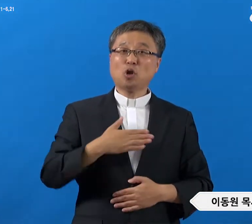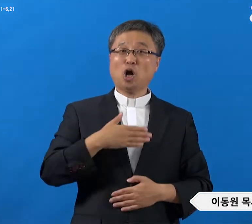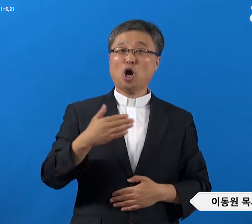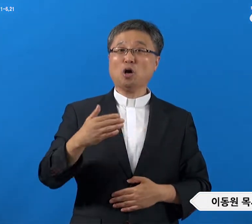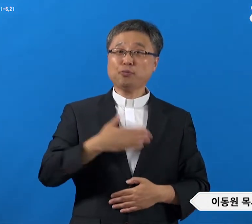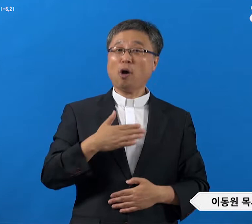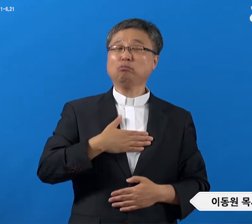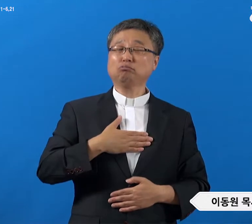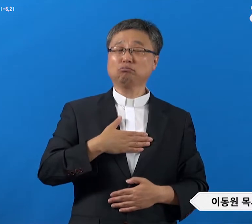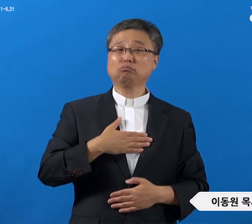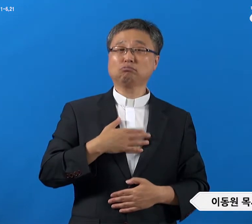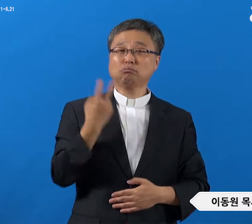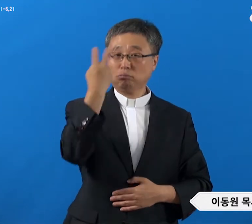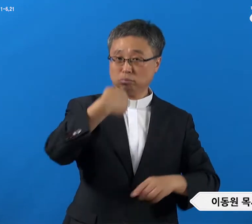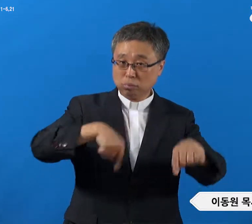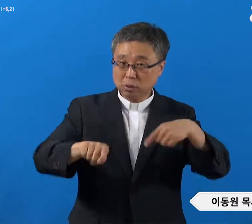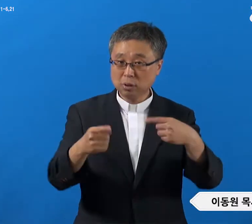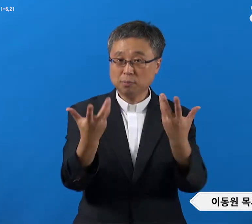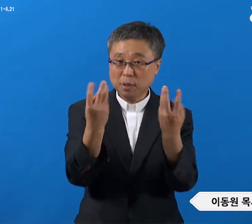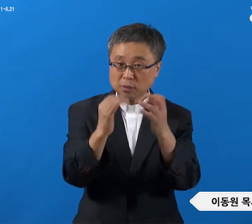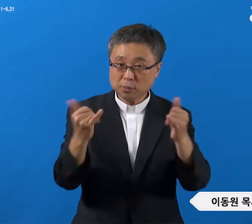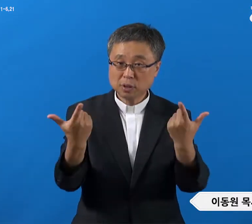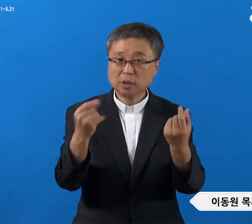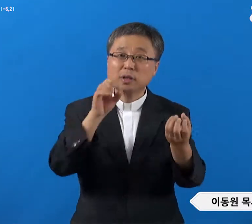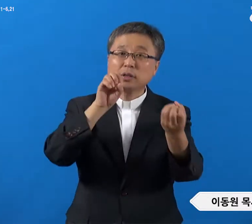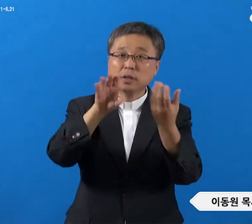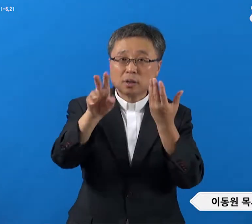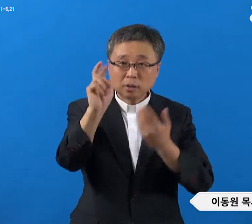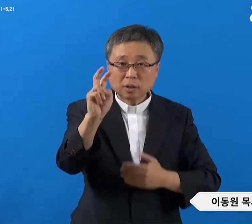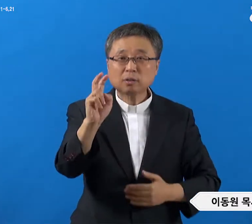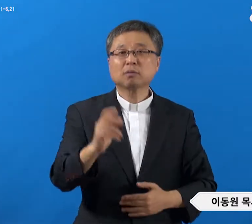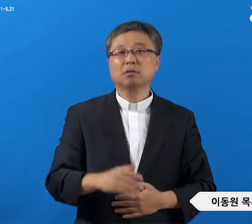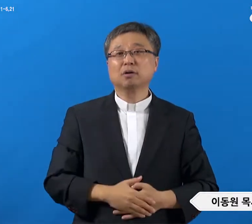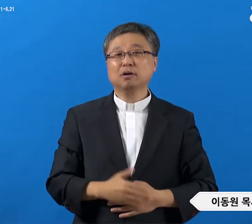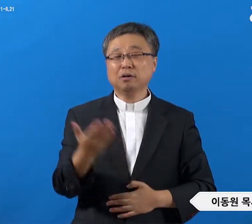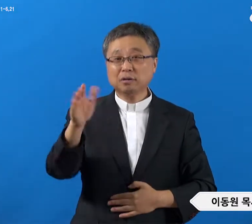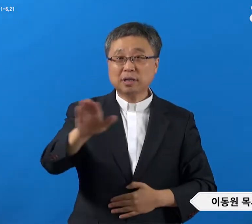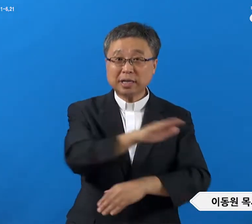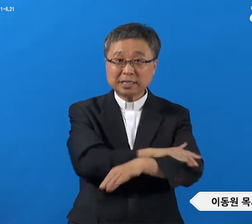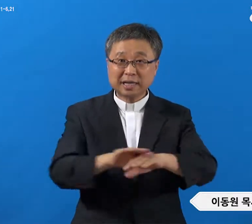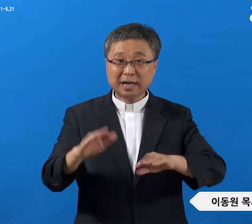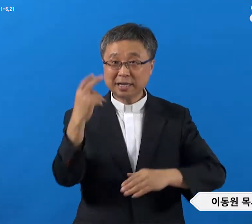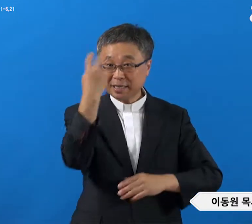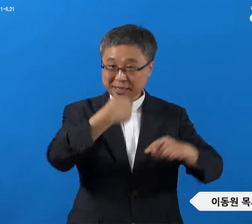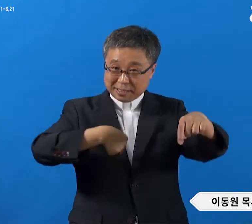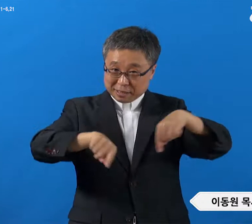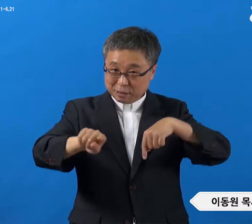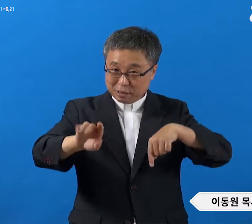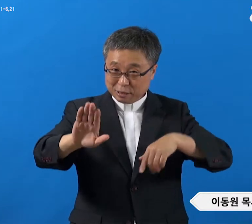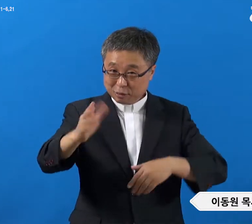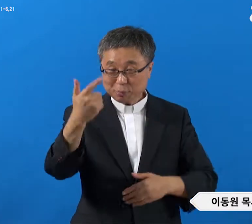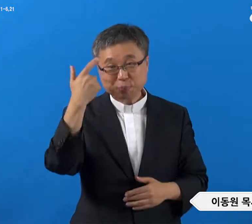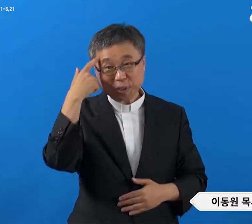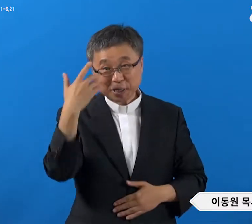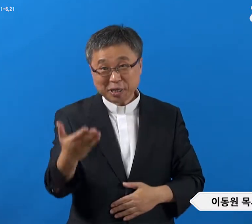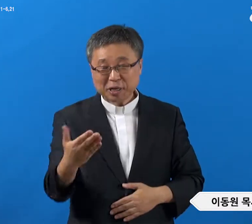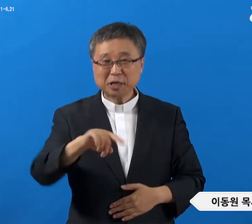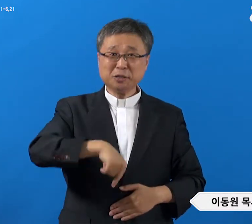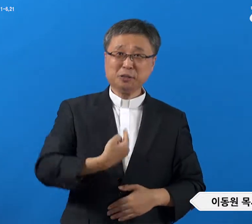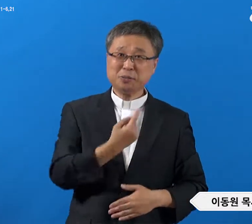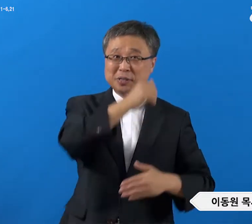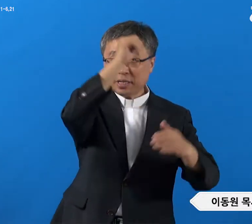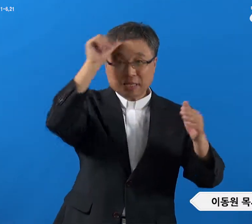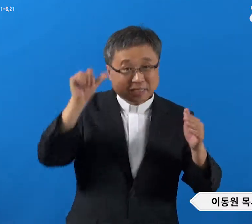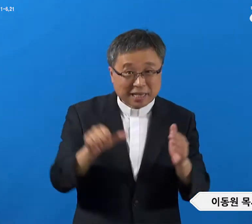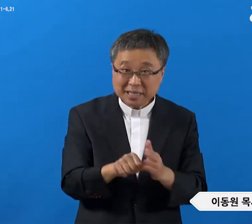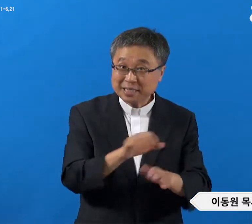나를 다스리지. 아마 많은 사람들은 이렇게 대답할 것입니다. 그런데 잘 다스려지나요? 스스로 인생이